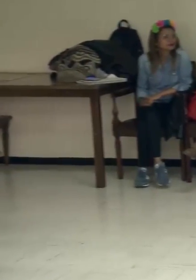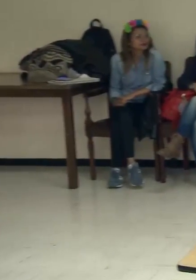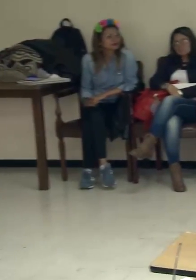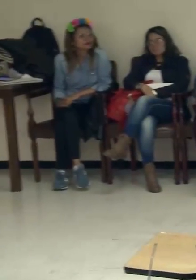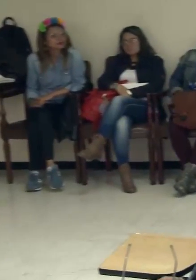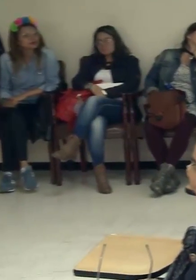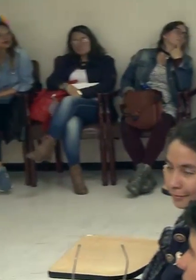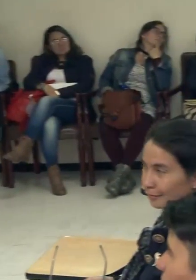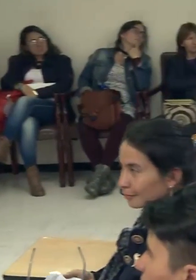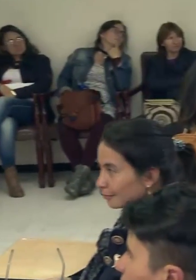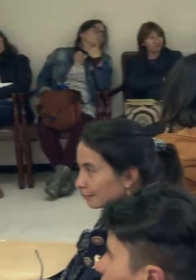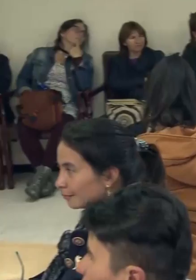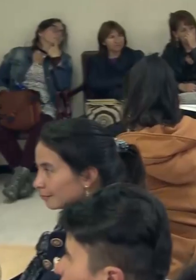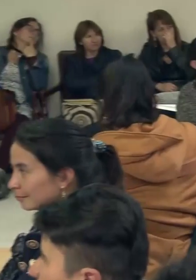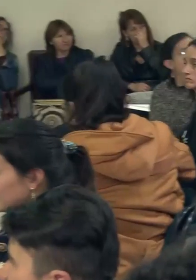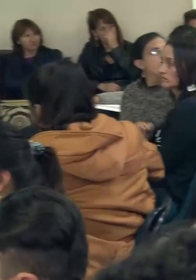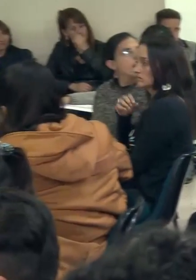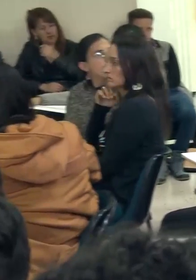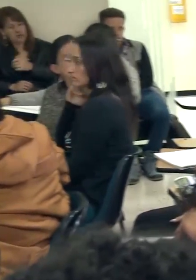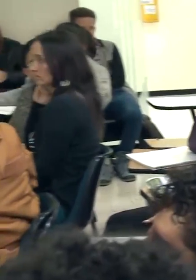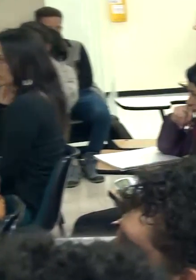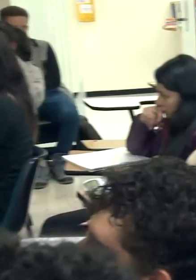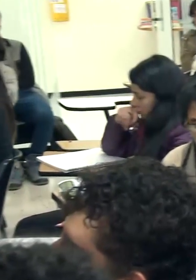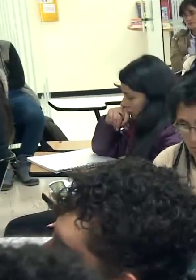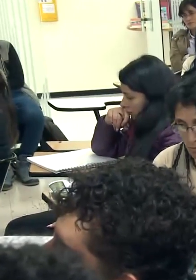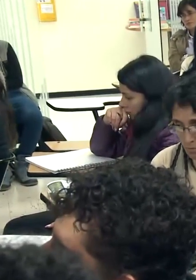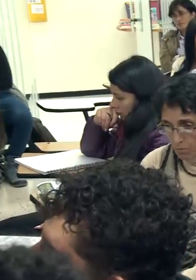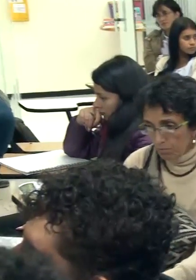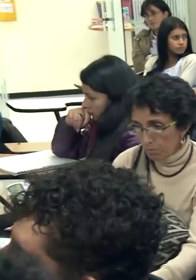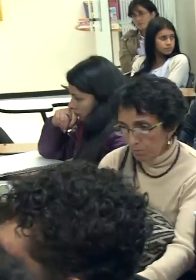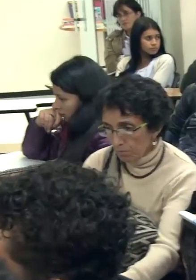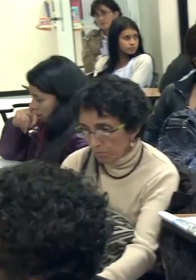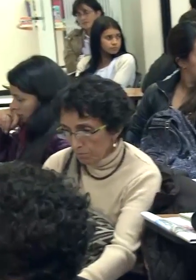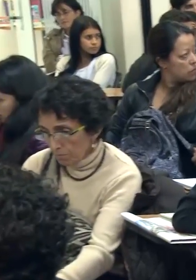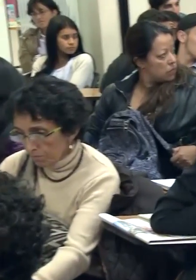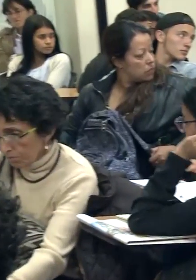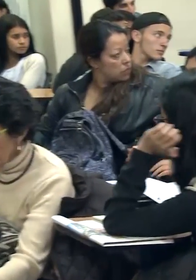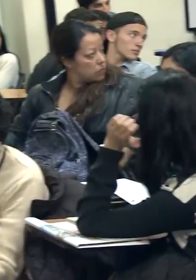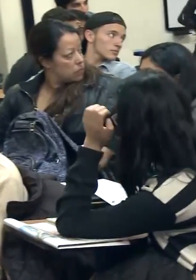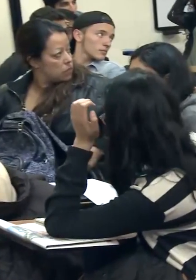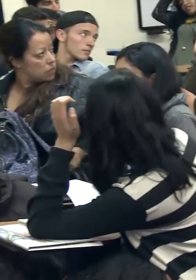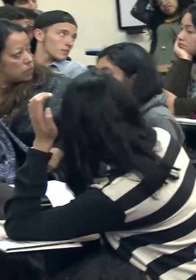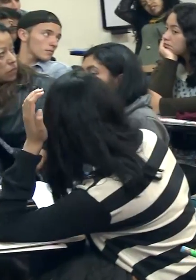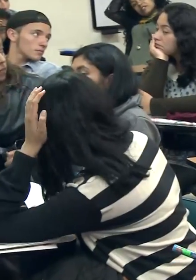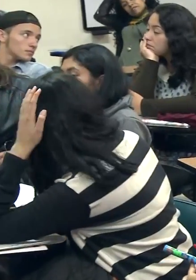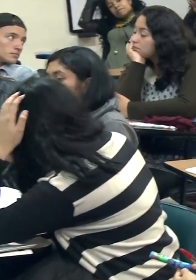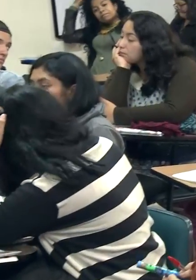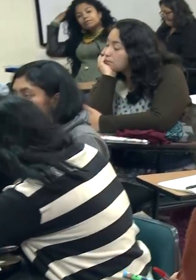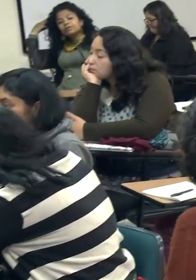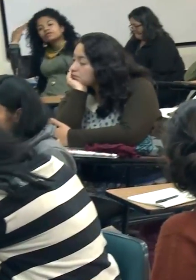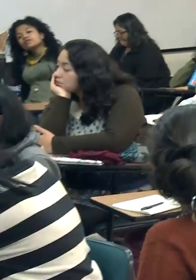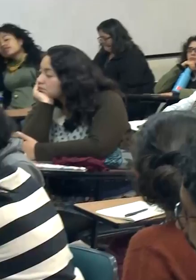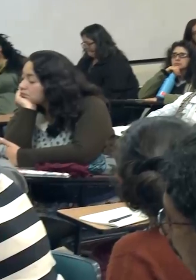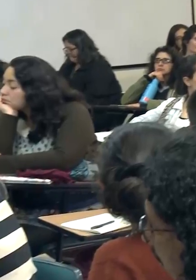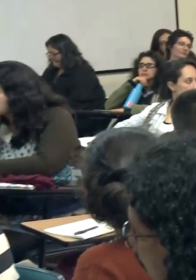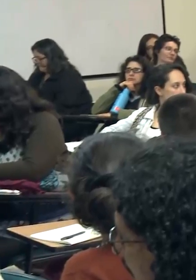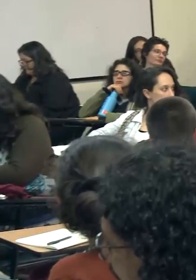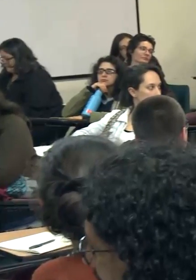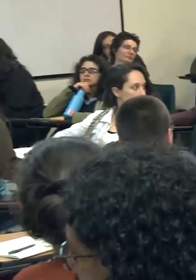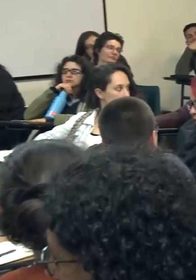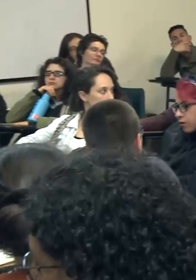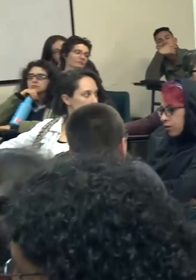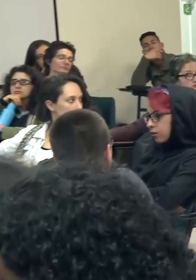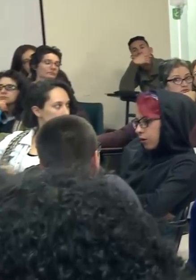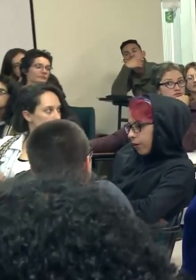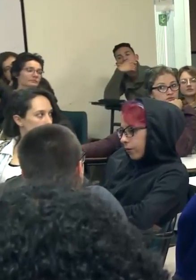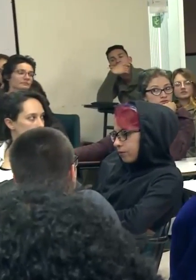Como agradecerte mucho por el espacio que abres y por las reflexiones que convocas, y quisiera quedar con una idea en la cabeza, y